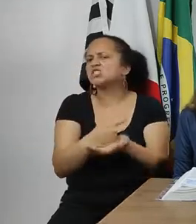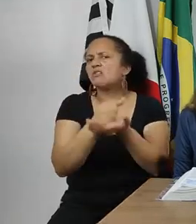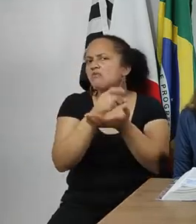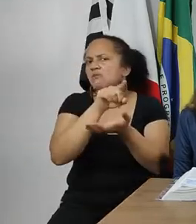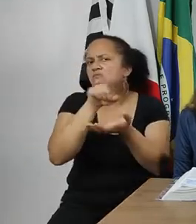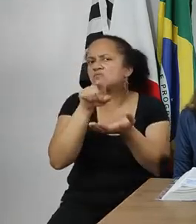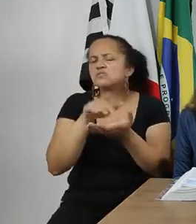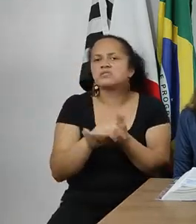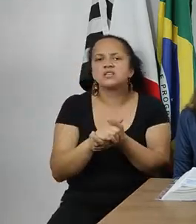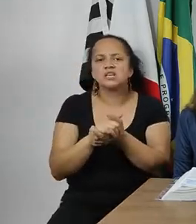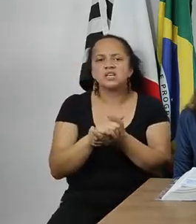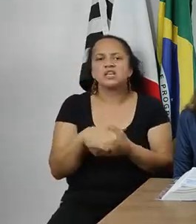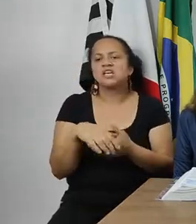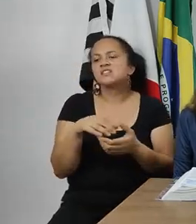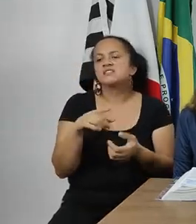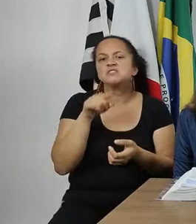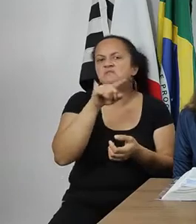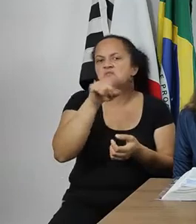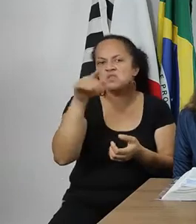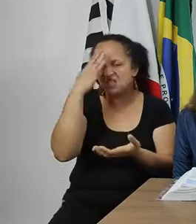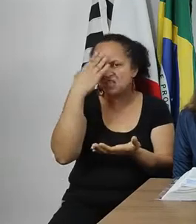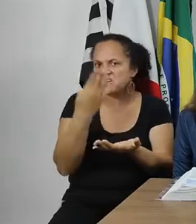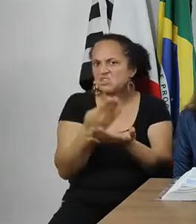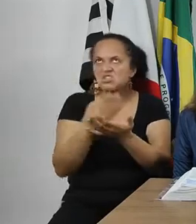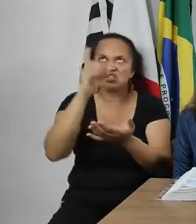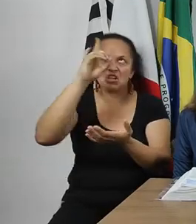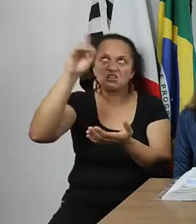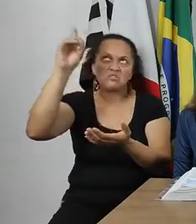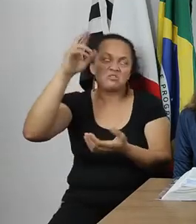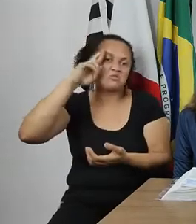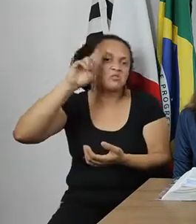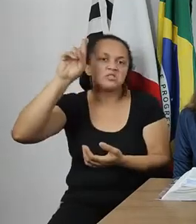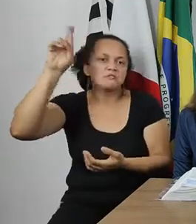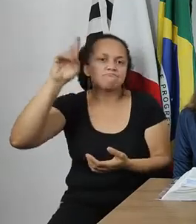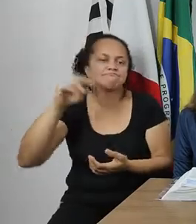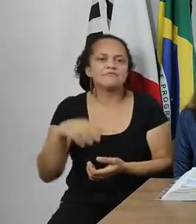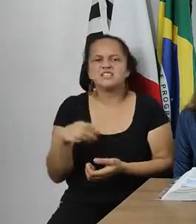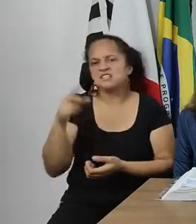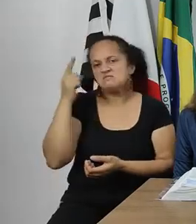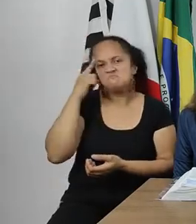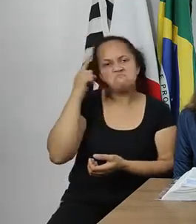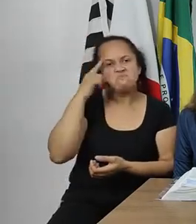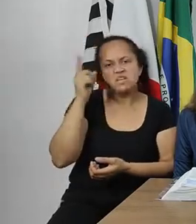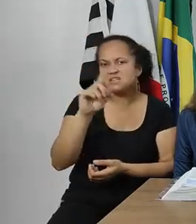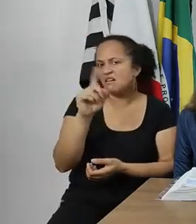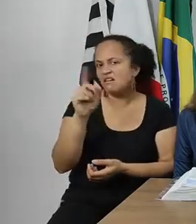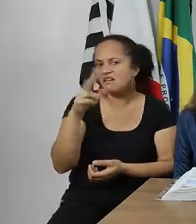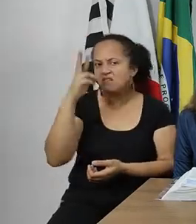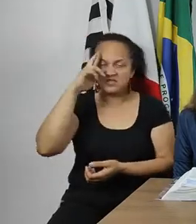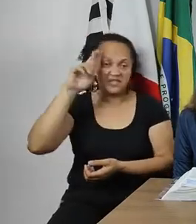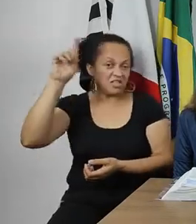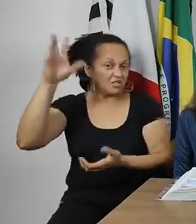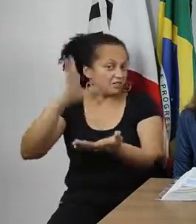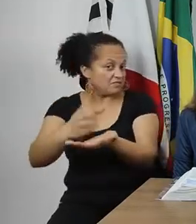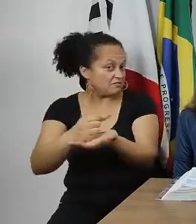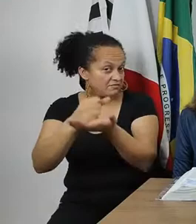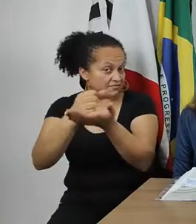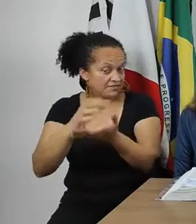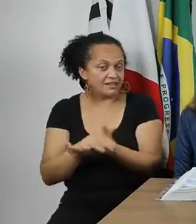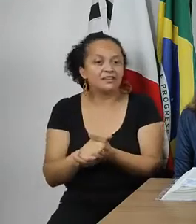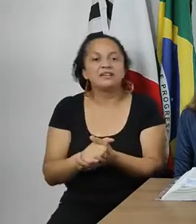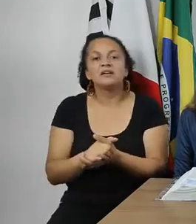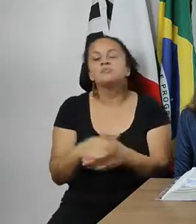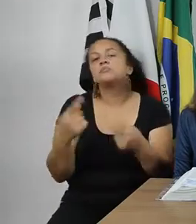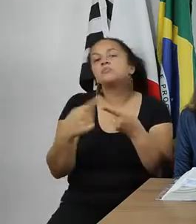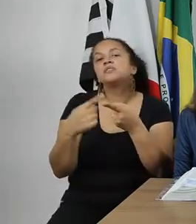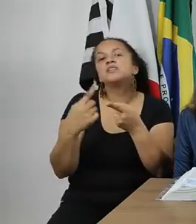em Deus, o Senhor. Não pense que o Senhor os salvará e não deixará que o nosso exército assírio